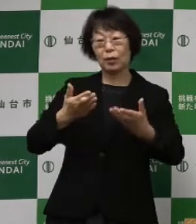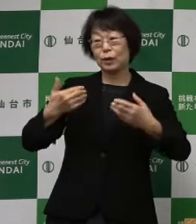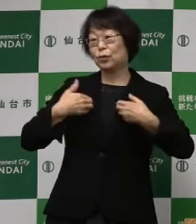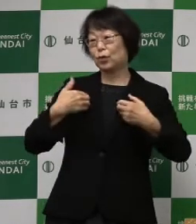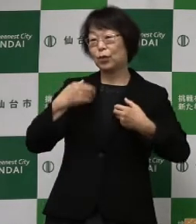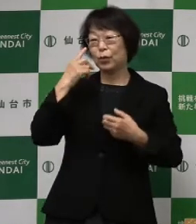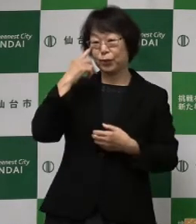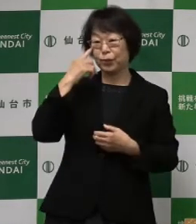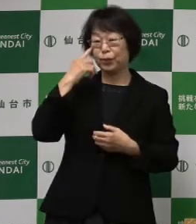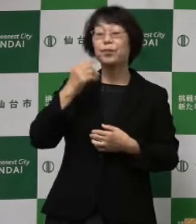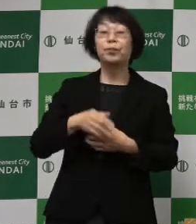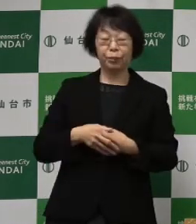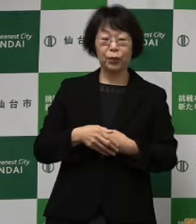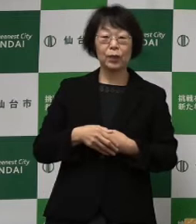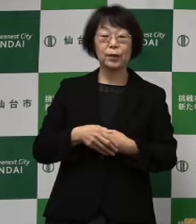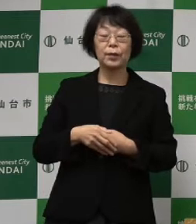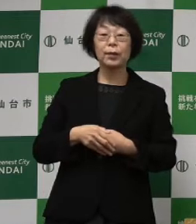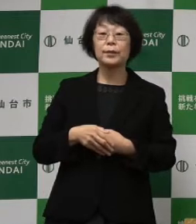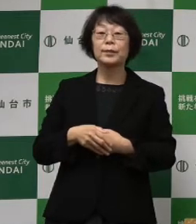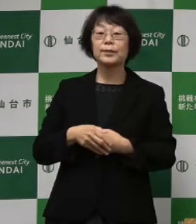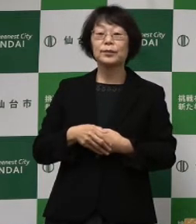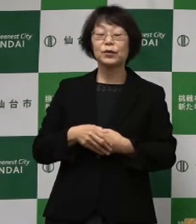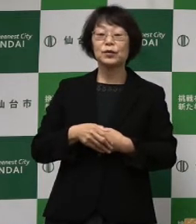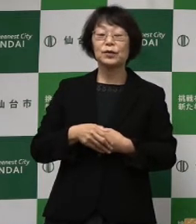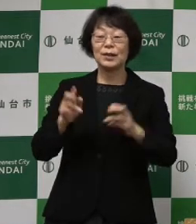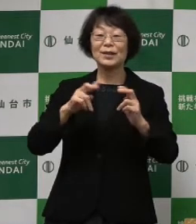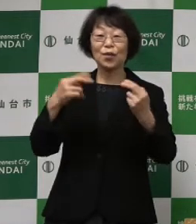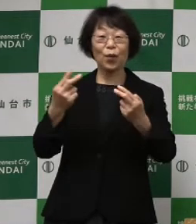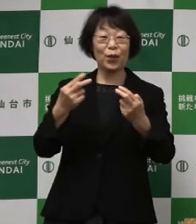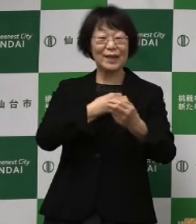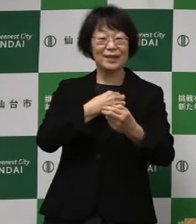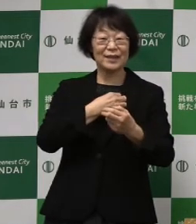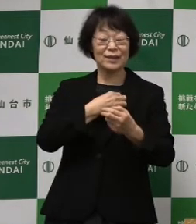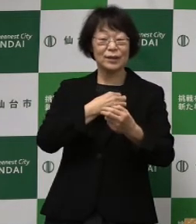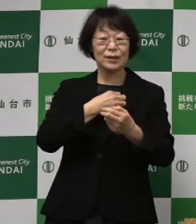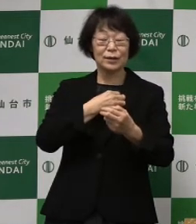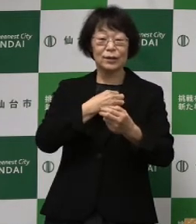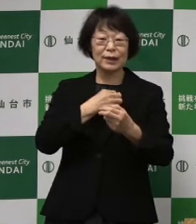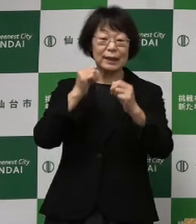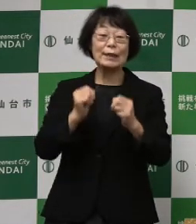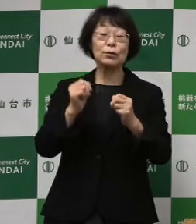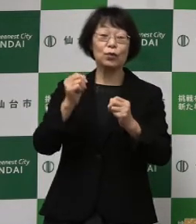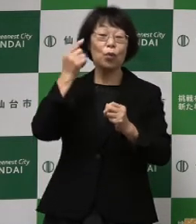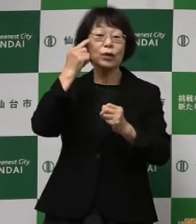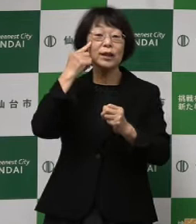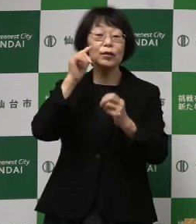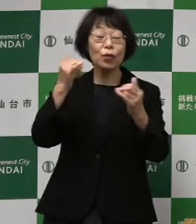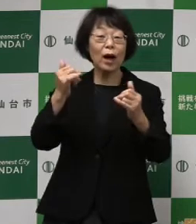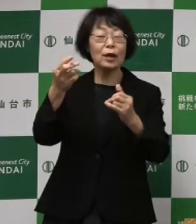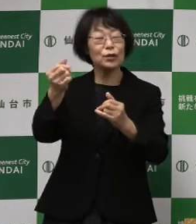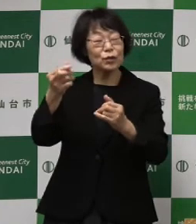ないと思うんですね。まだ、政党人だと思っておられる方々も少なくないのかもしれ